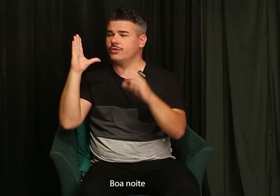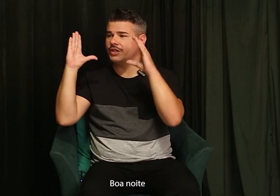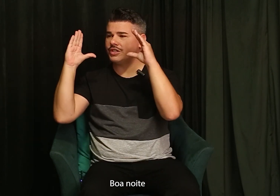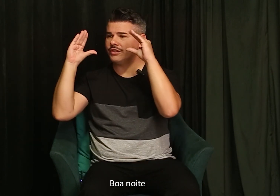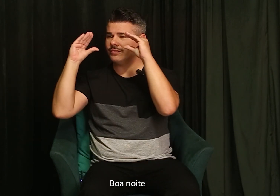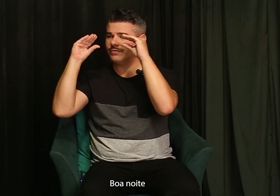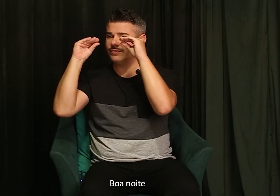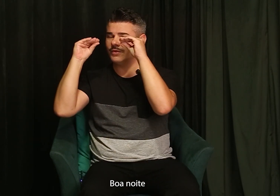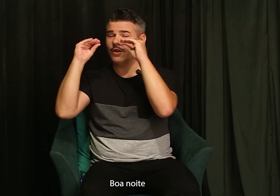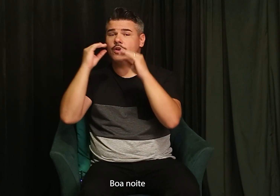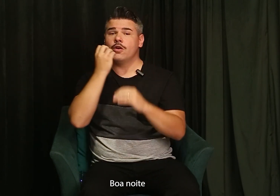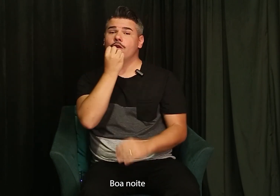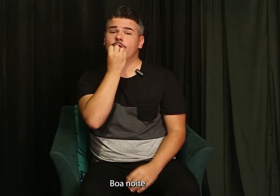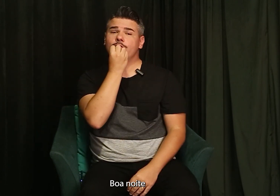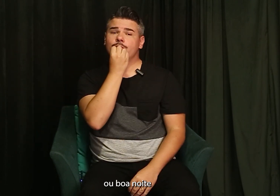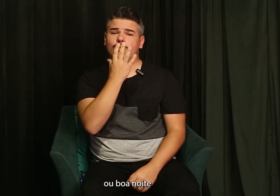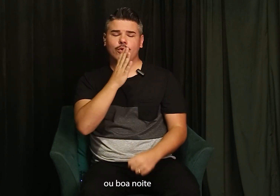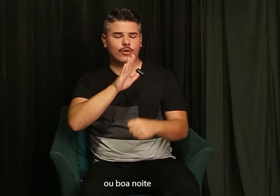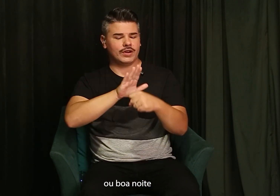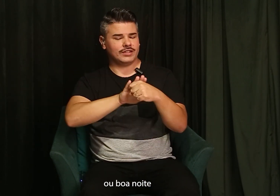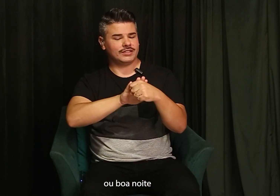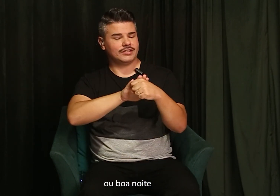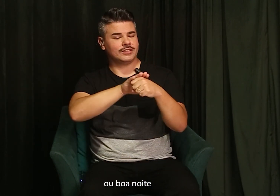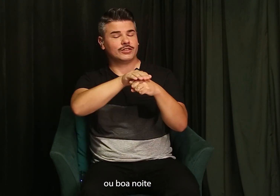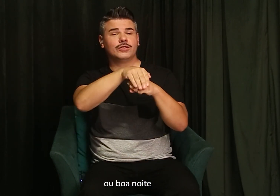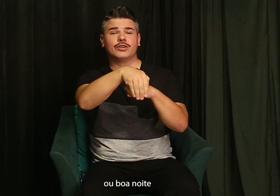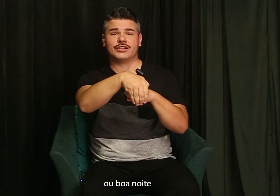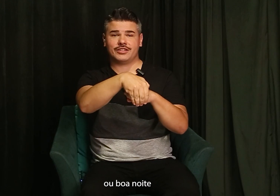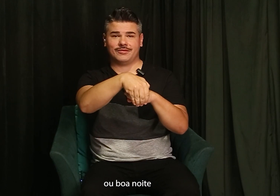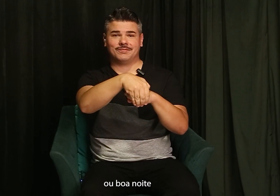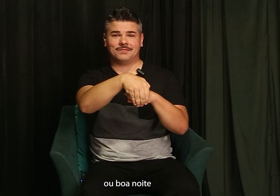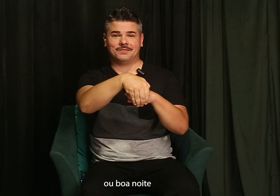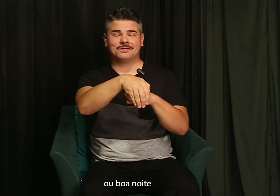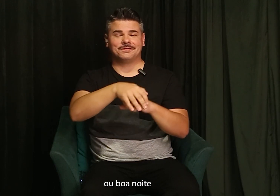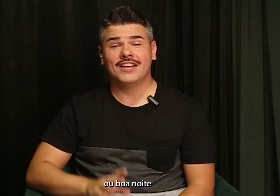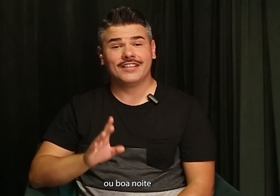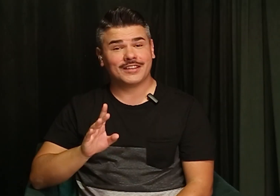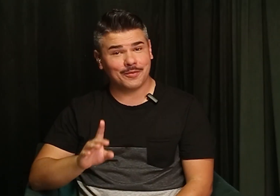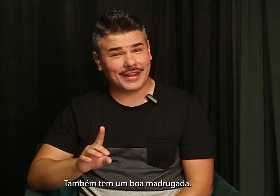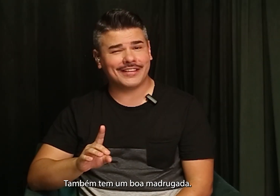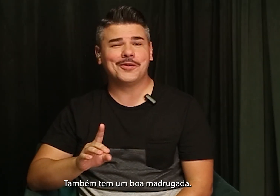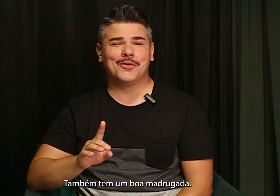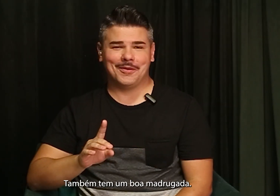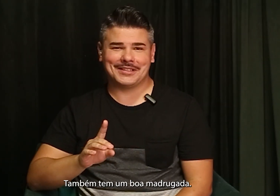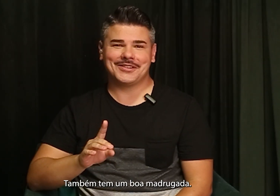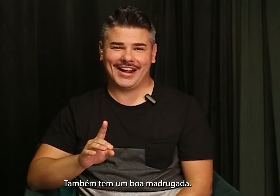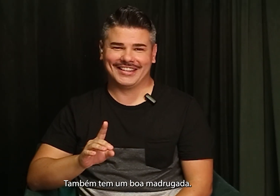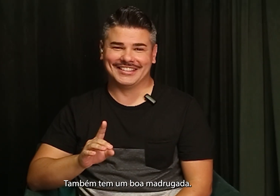boa noite ou boa noite. Também tem o boa